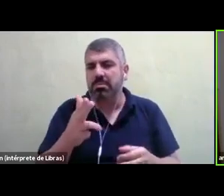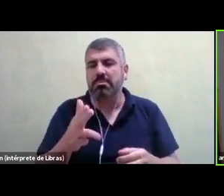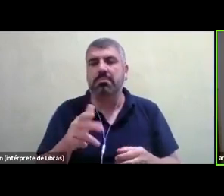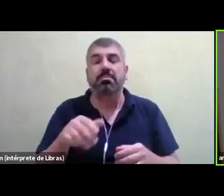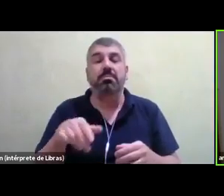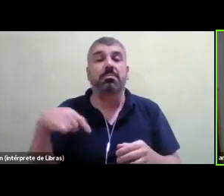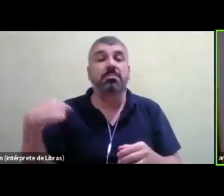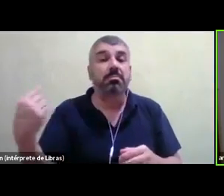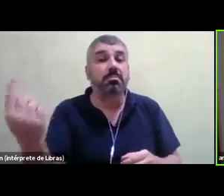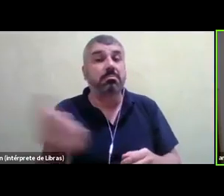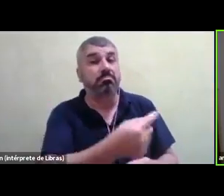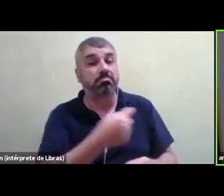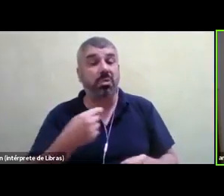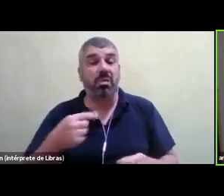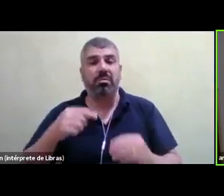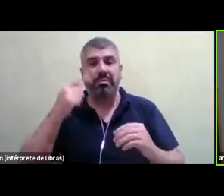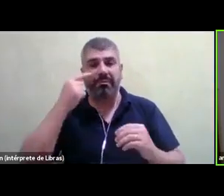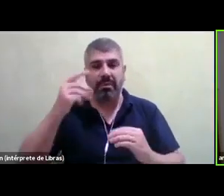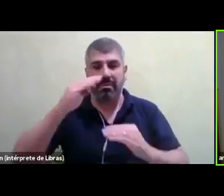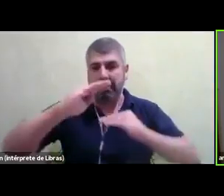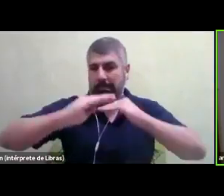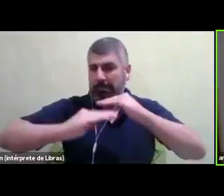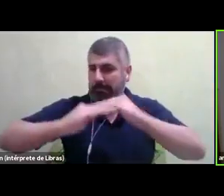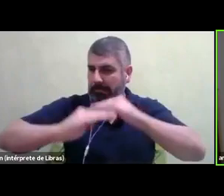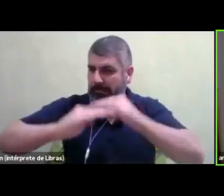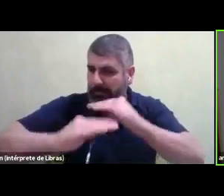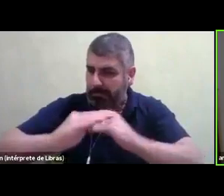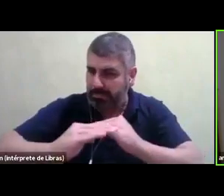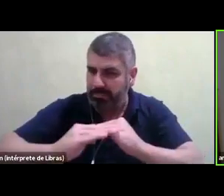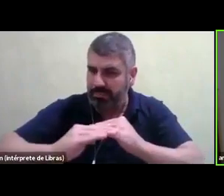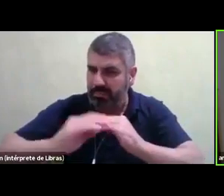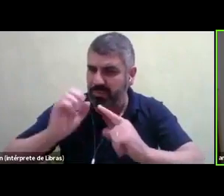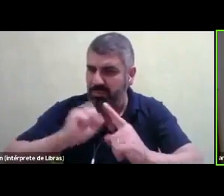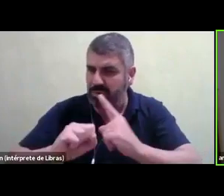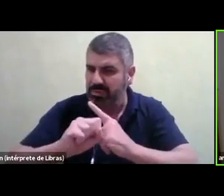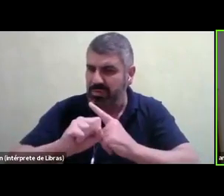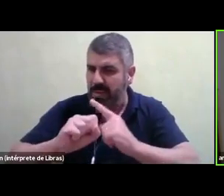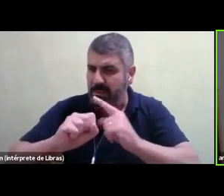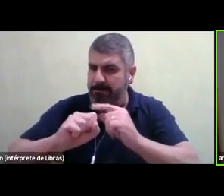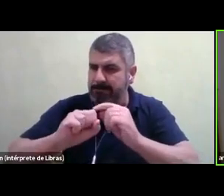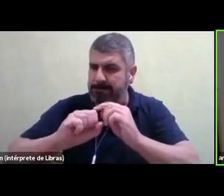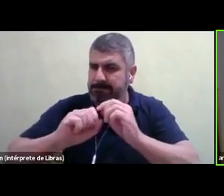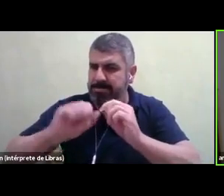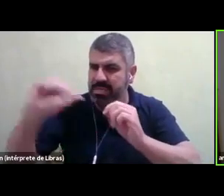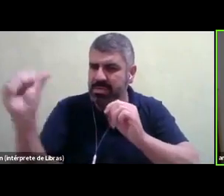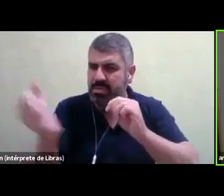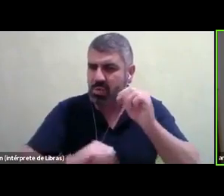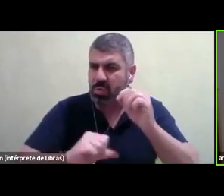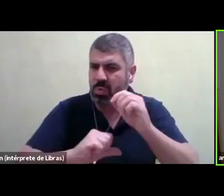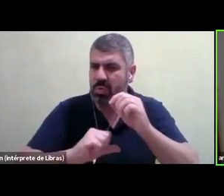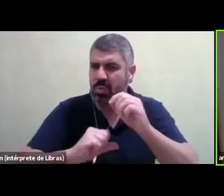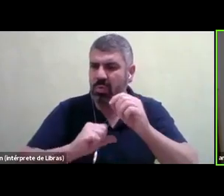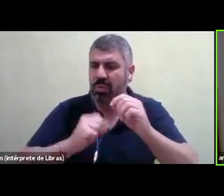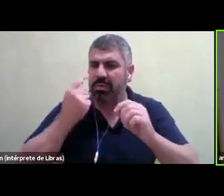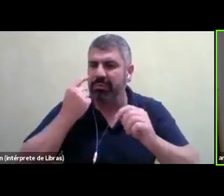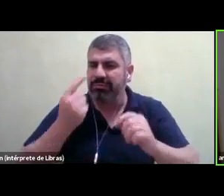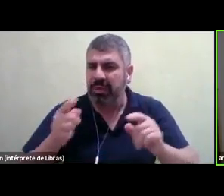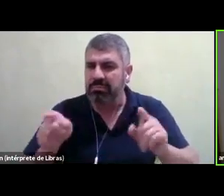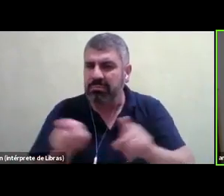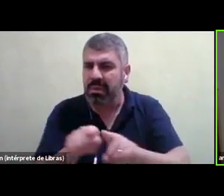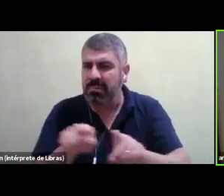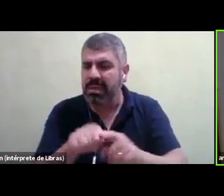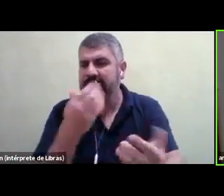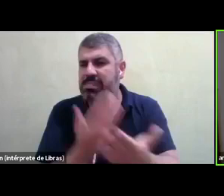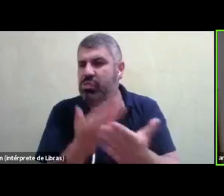as desigualdades sociais se aprofundam e a cada vez mais, quando a gente olha principalmente para a escola, né,